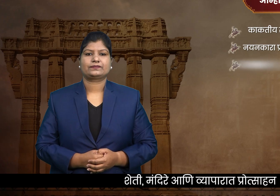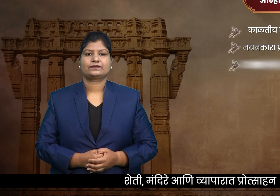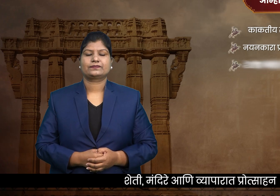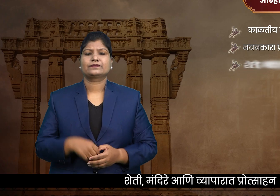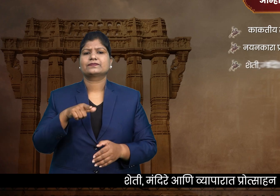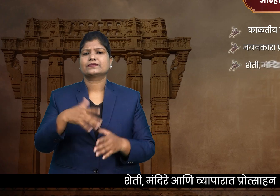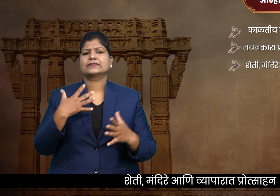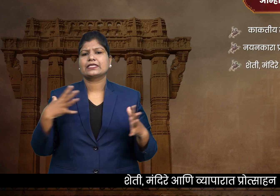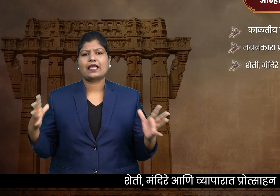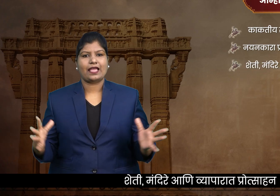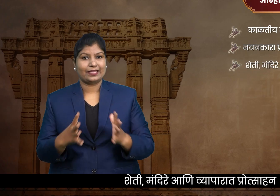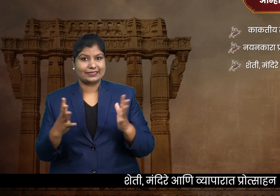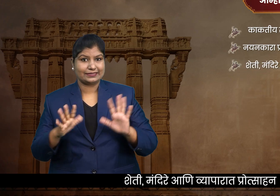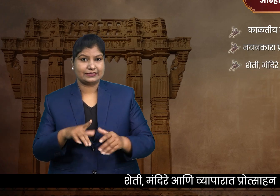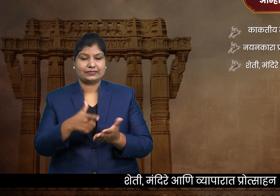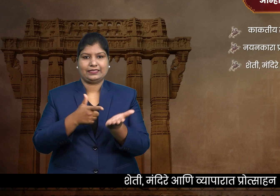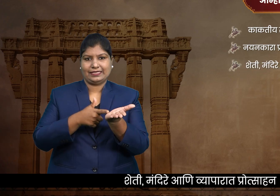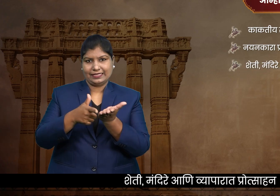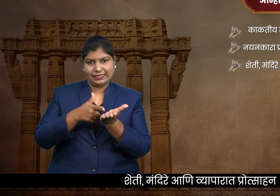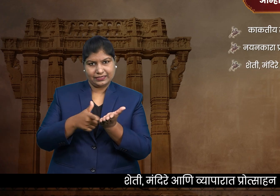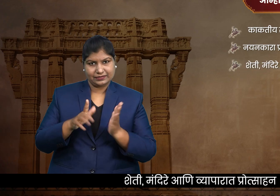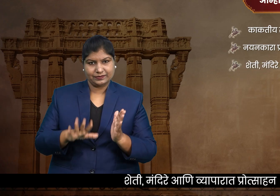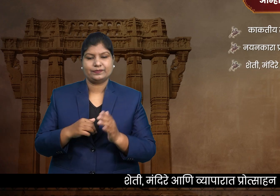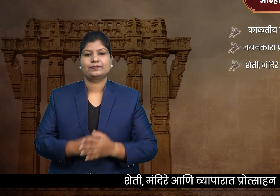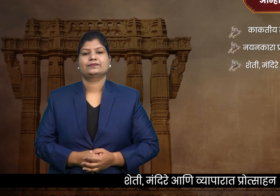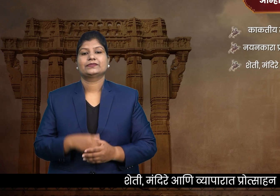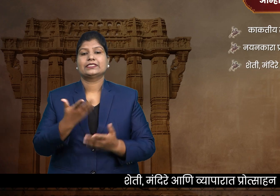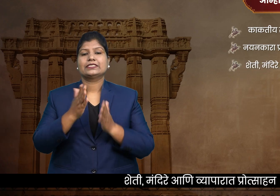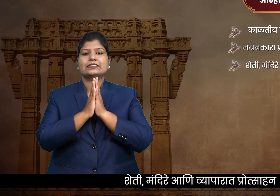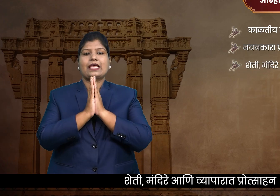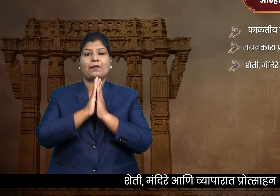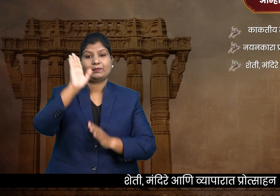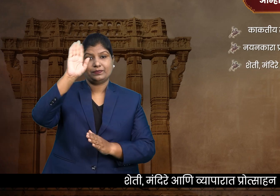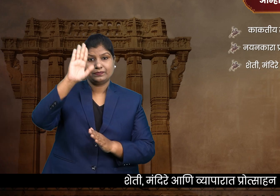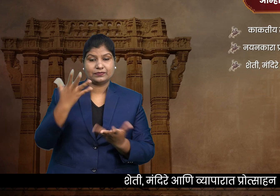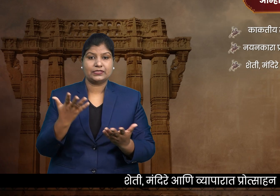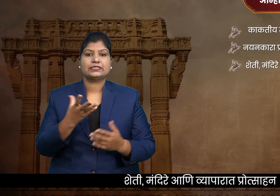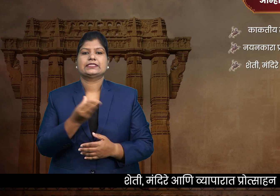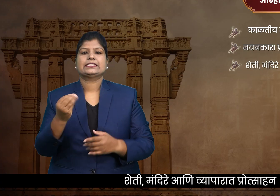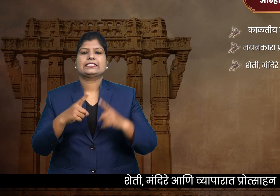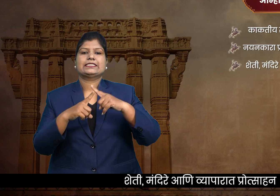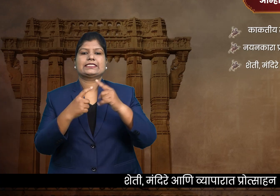शेती, मंदिरे आणि व्यापारात प्रोत्साहन.